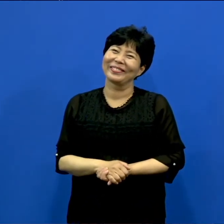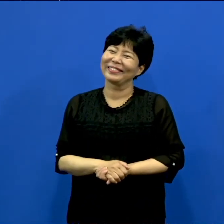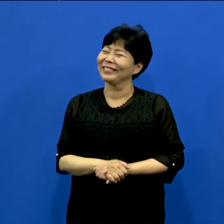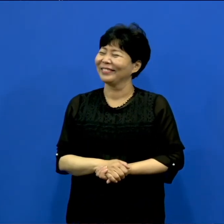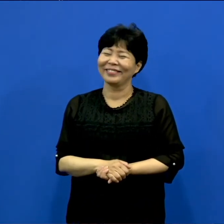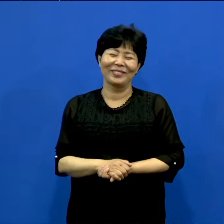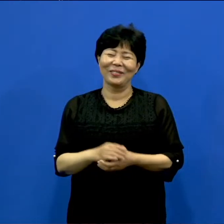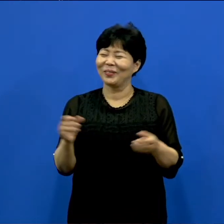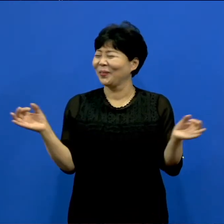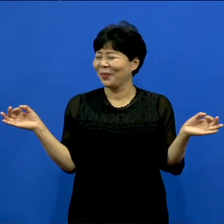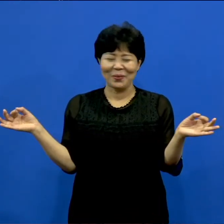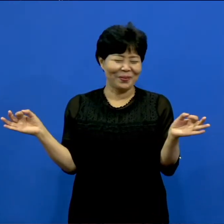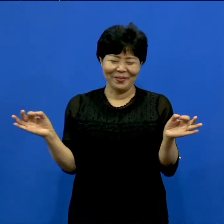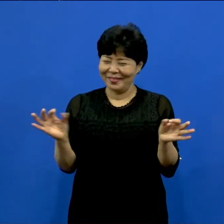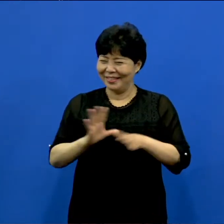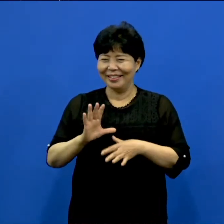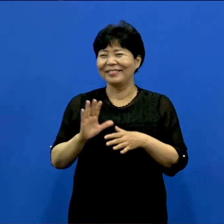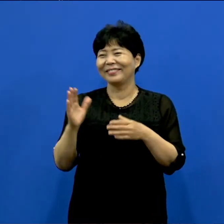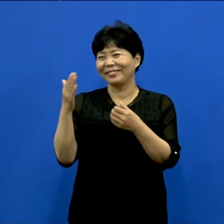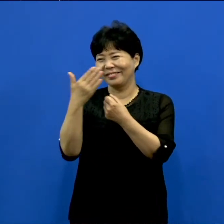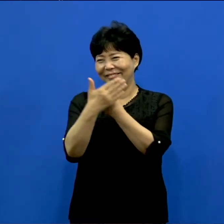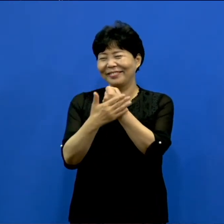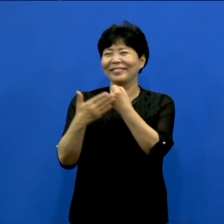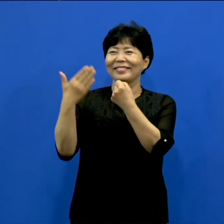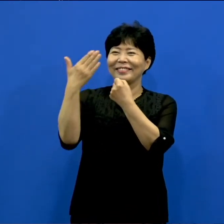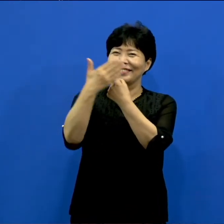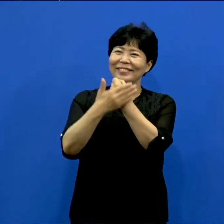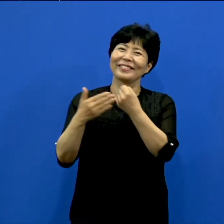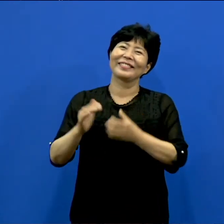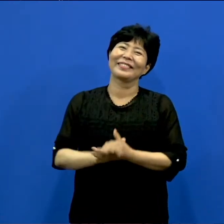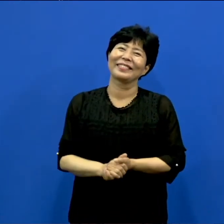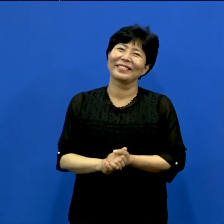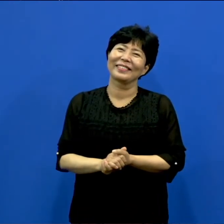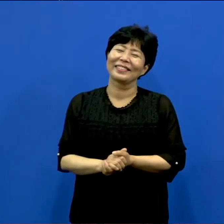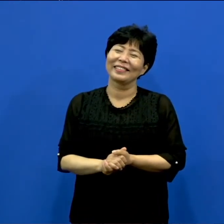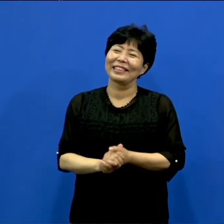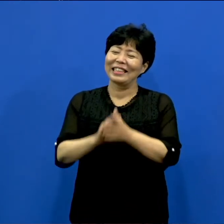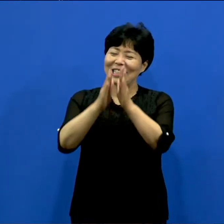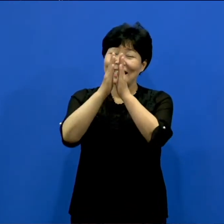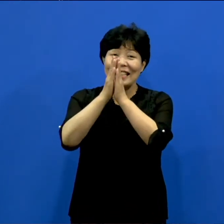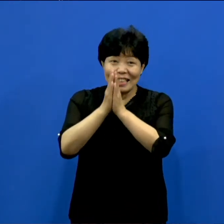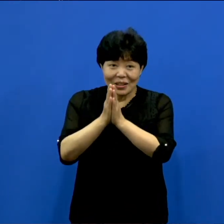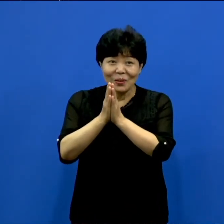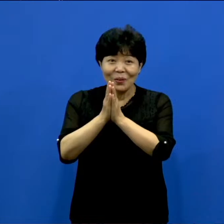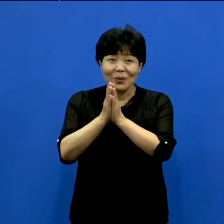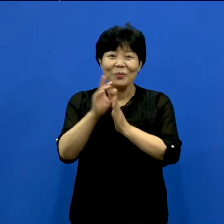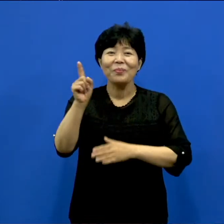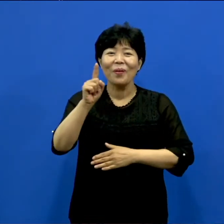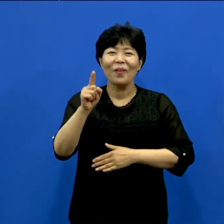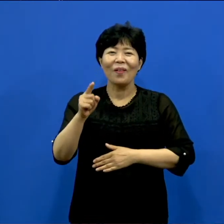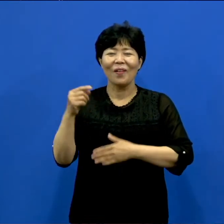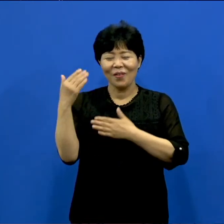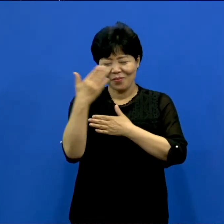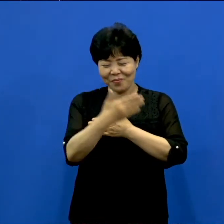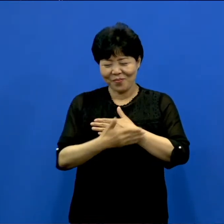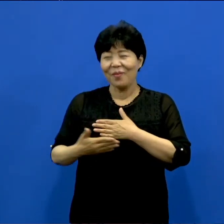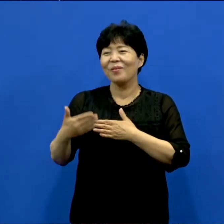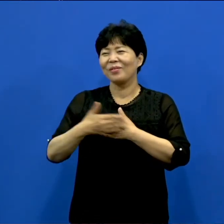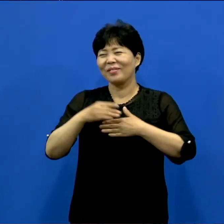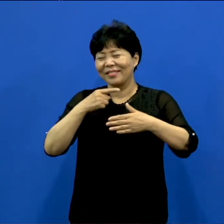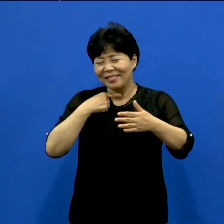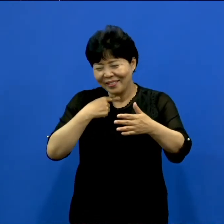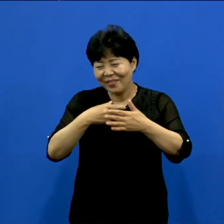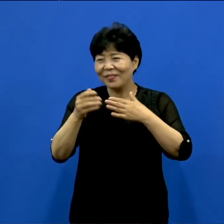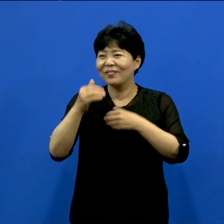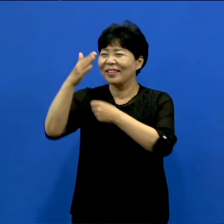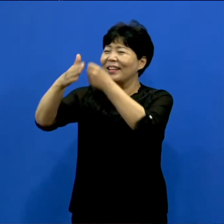Amazing. Amazing. 여러분, 기도란 몸으로 익히는 거예요. 하나님 살아계시다는